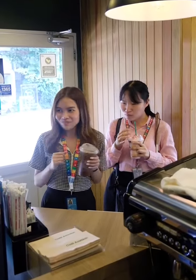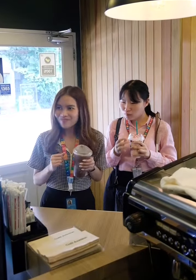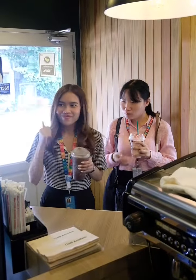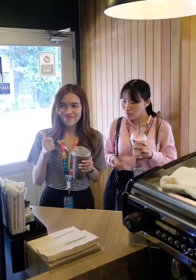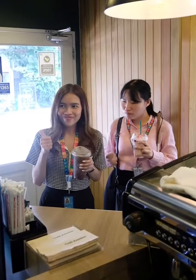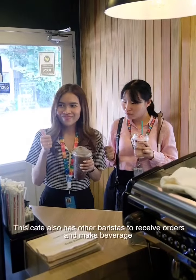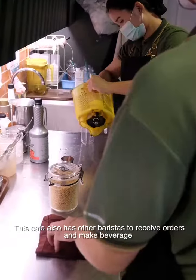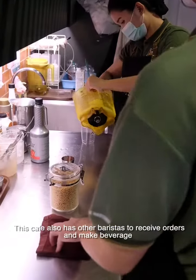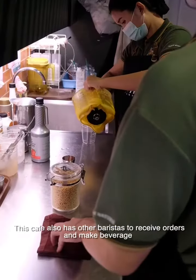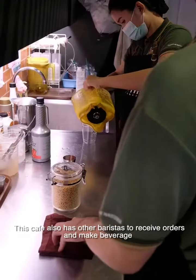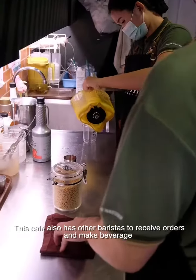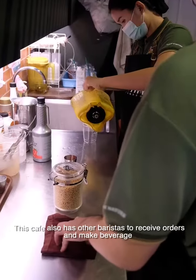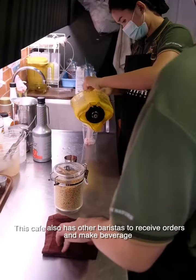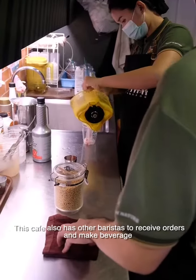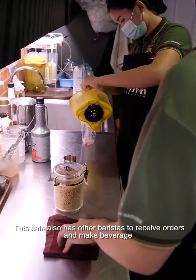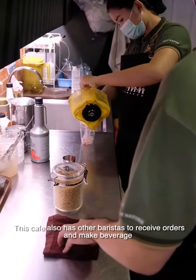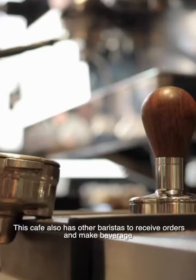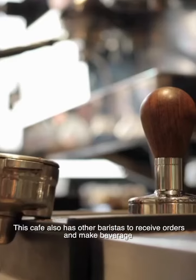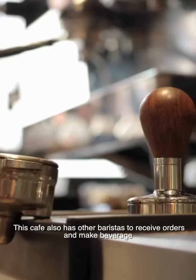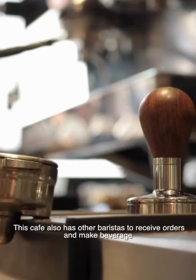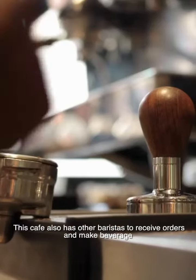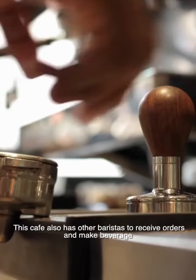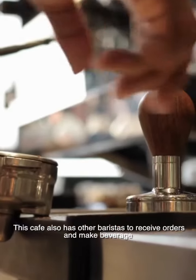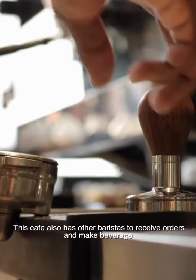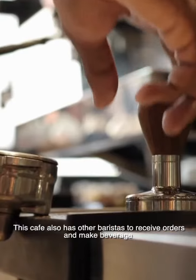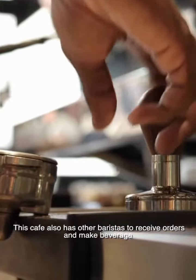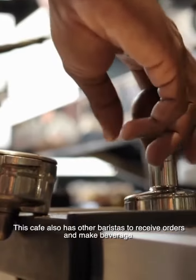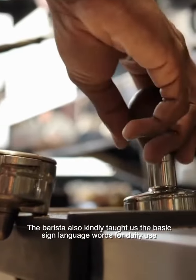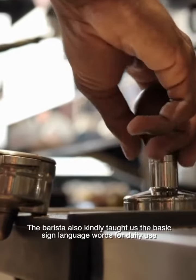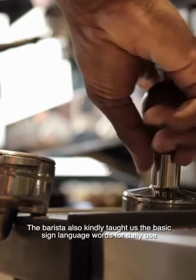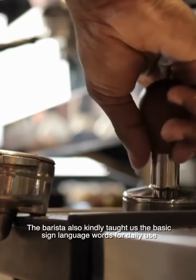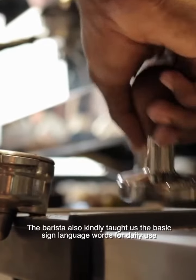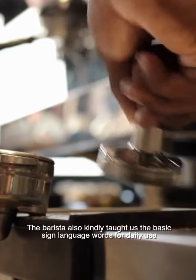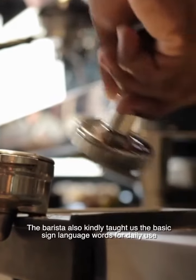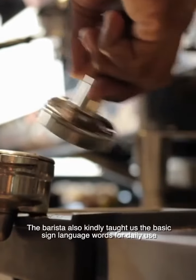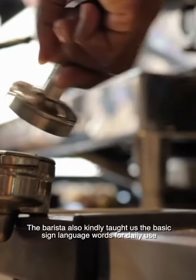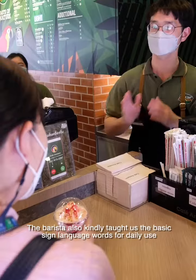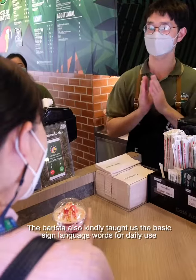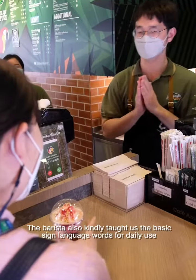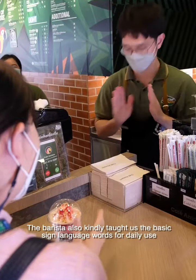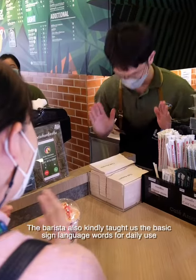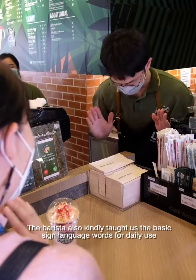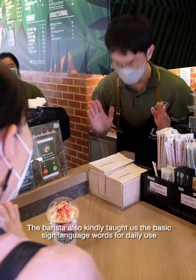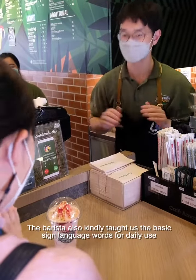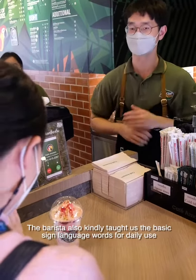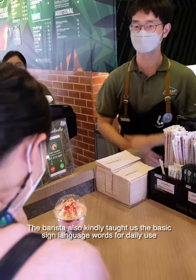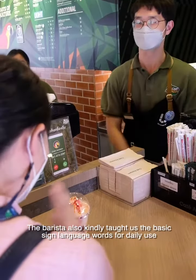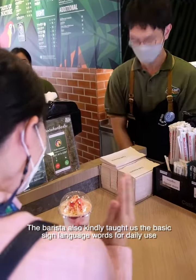ร้านนี้ยังมีบาริสต้าหลายคนช่วยรับออเดอร์ด้วยนะส่วนภาษามือขั้นพื้นฐานที่เราควรรู้เนี่ยพี่ๆบาริสต้าก็ช่วยส